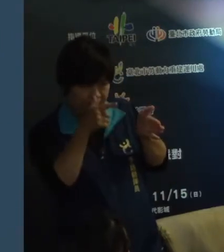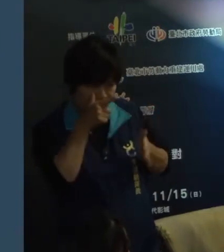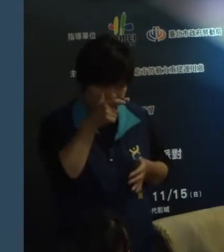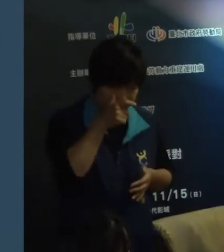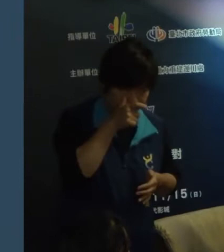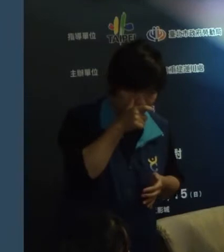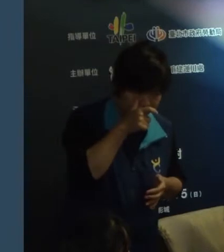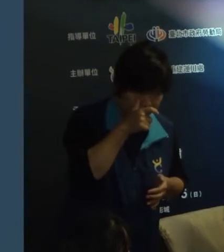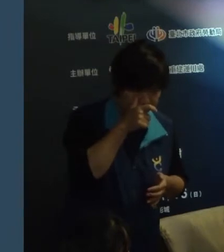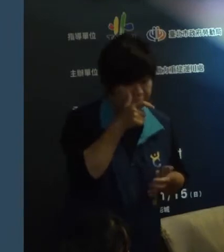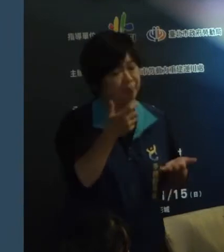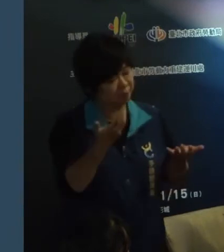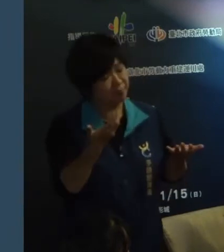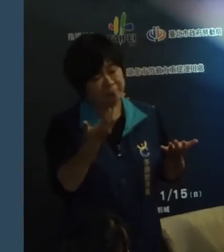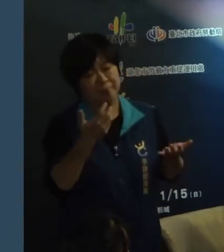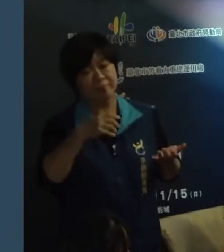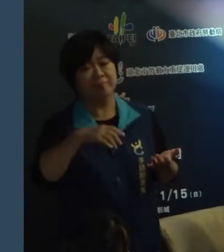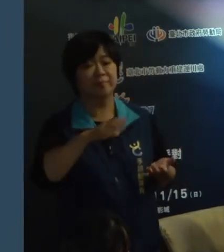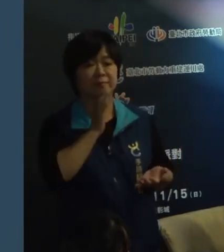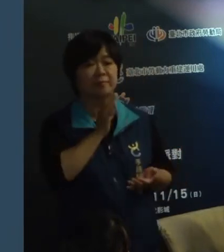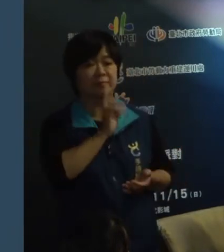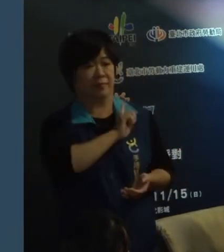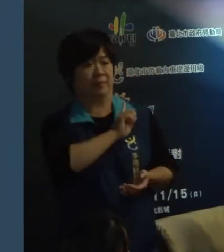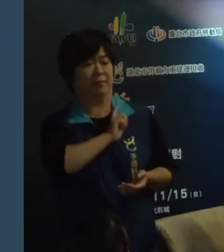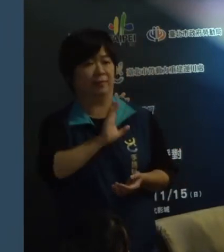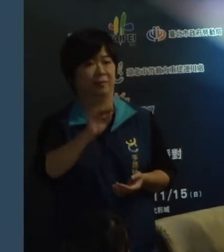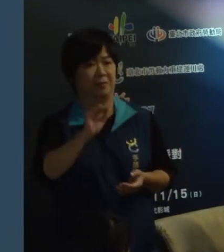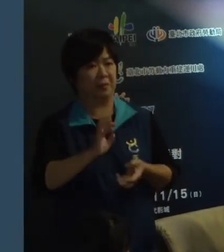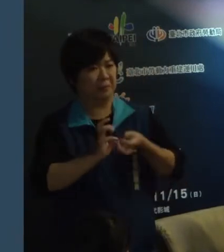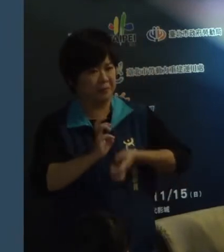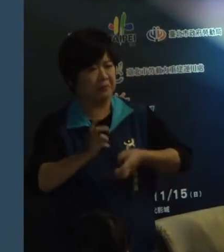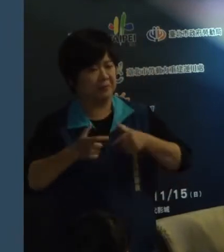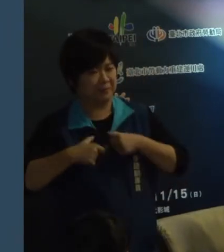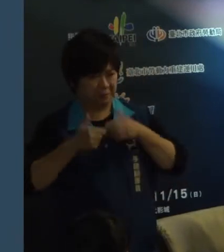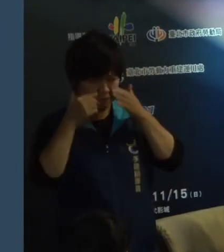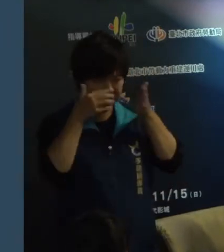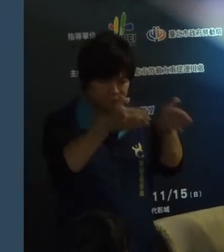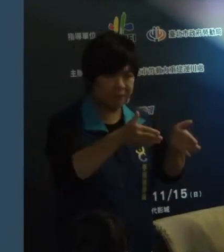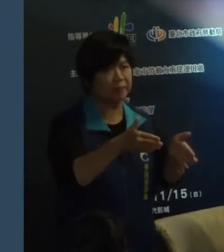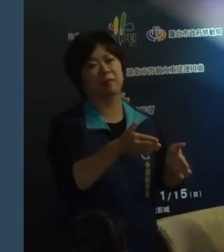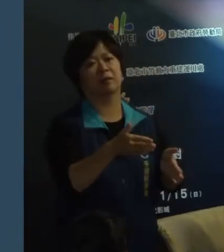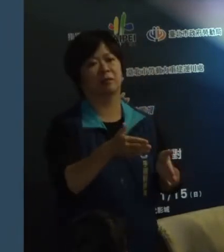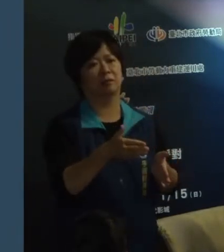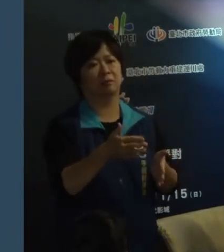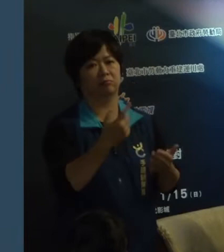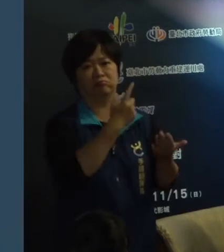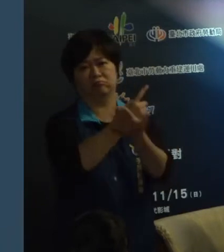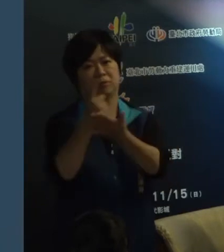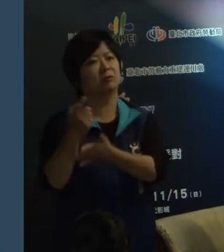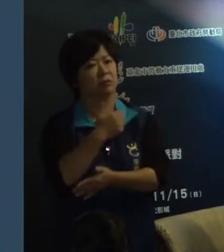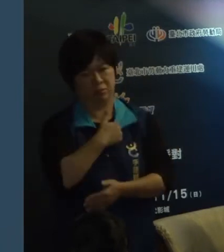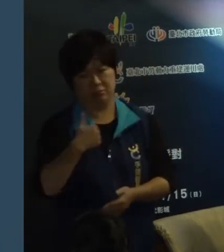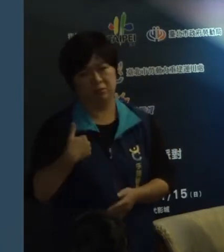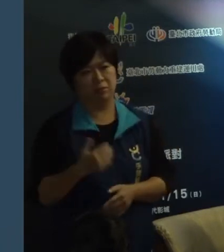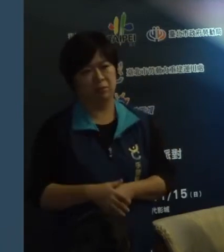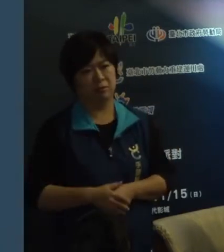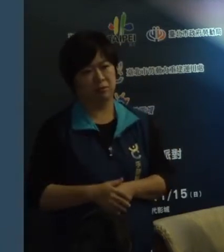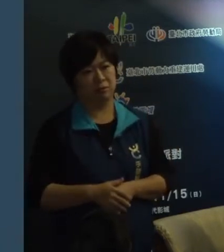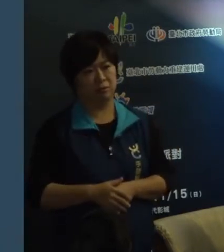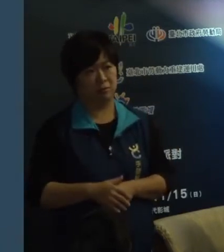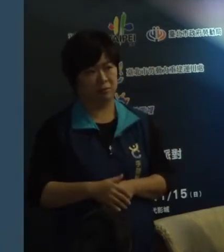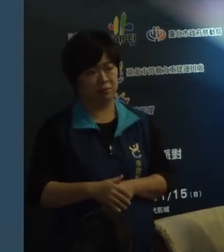察。 对，就是你自己有没有很细心？ 对， 应该是这样讲，大家都有这个能力。 对， 是看